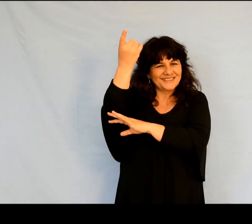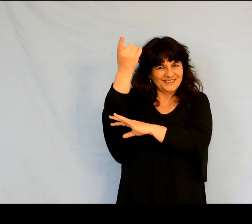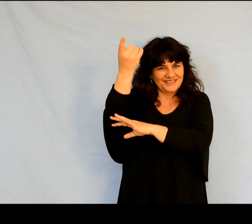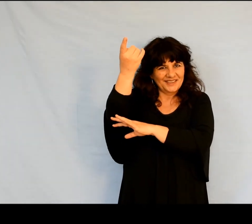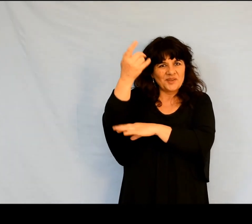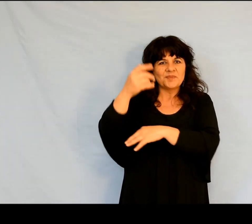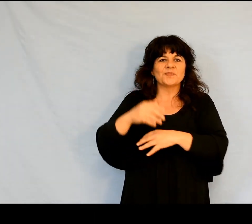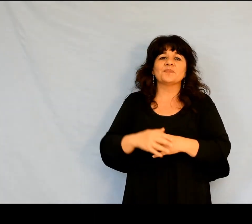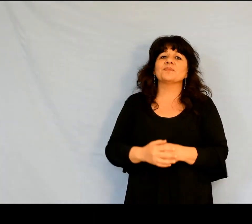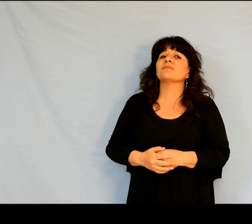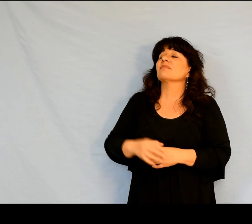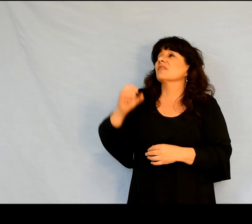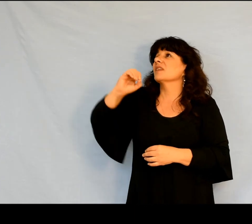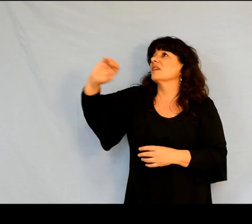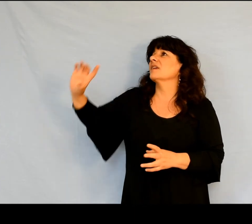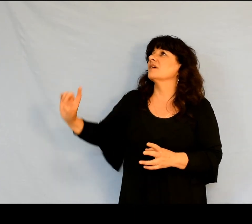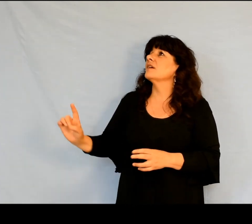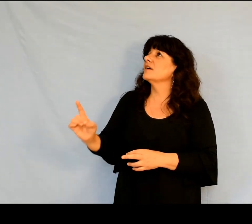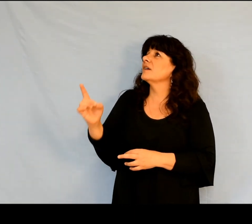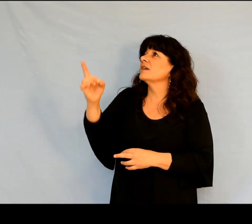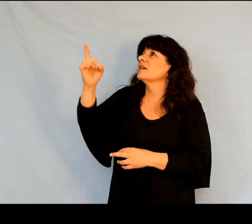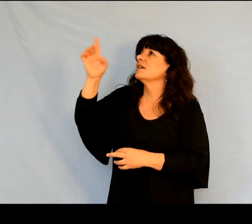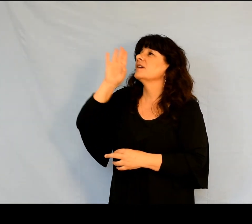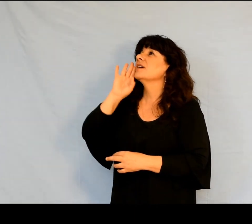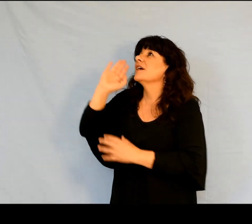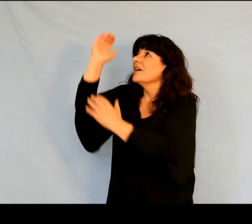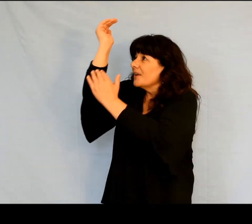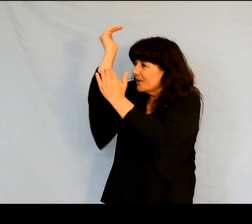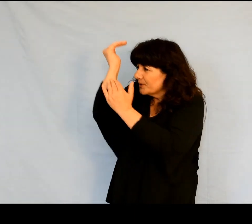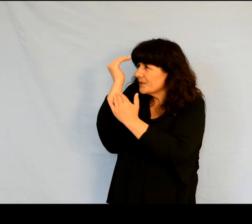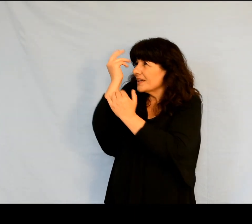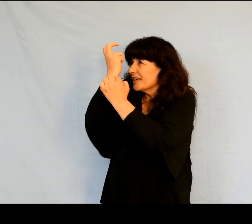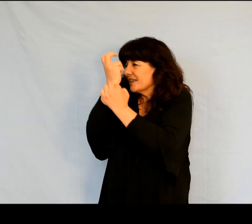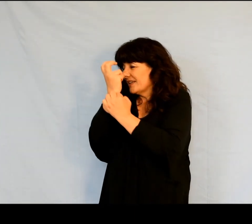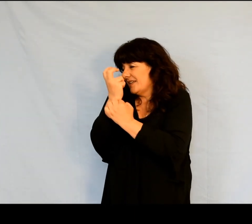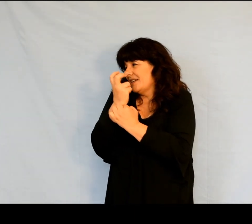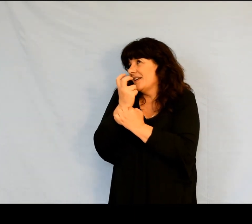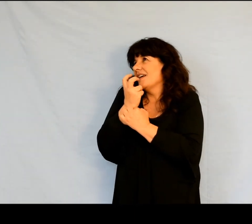Garde-moi, mon Dieu, j'ai